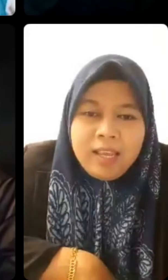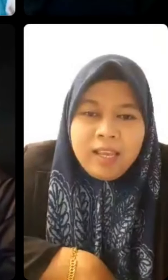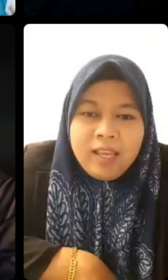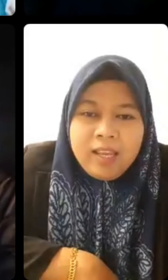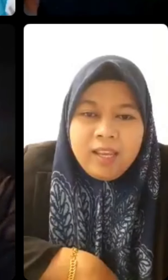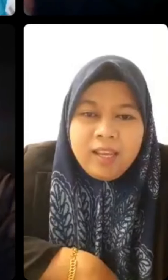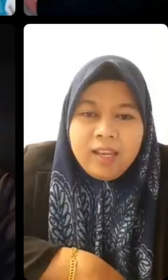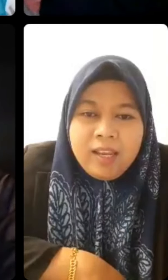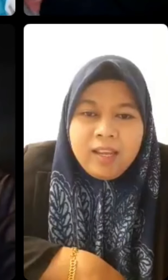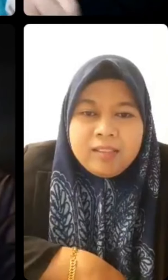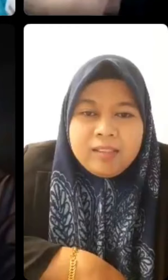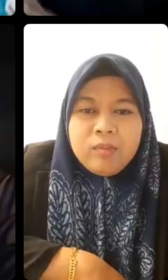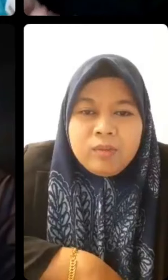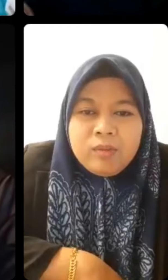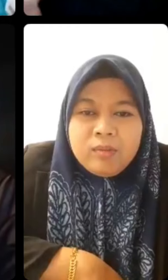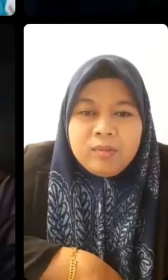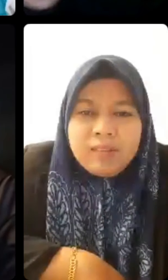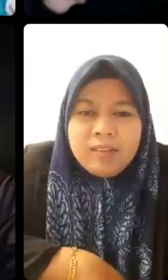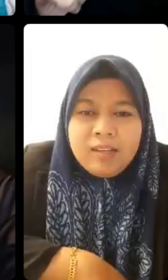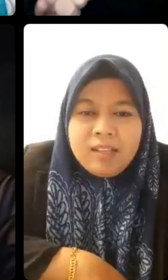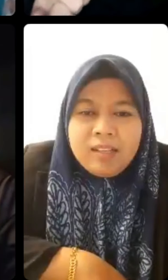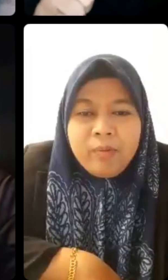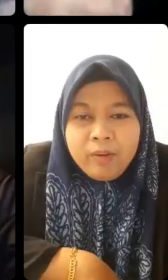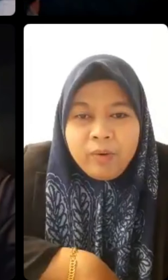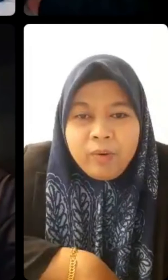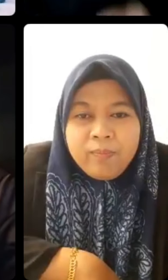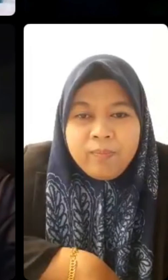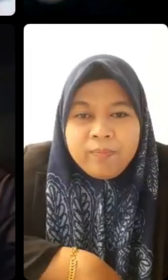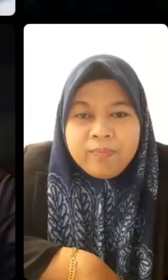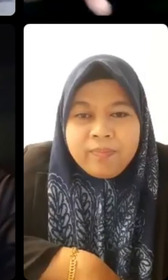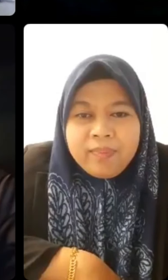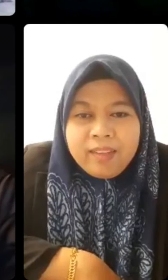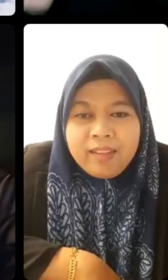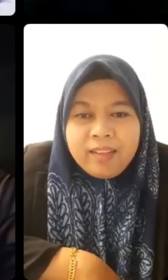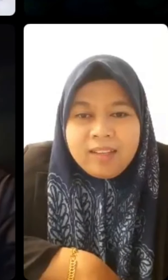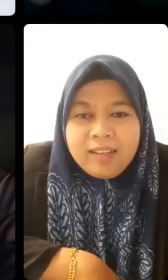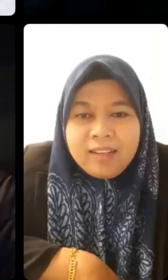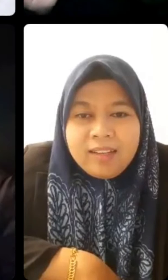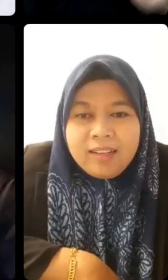Terima kasih. Semua tu. Assalamualaikum.